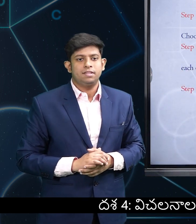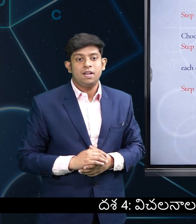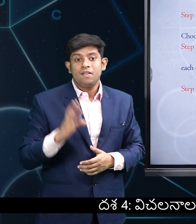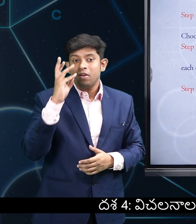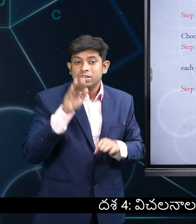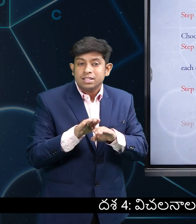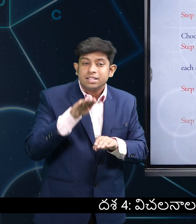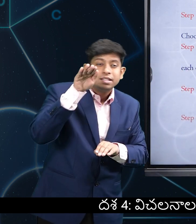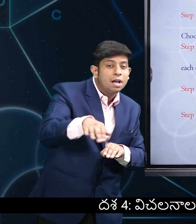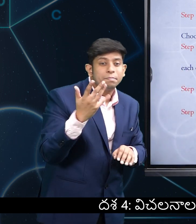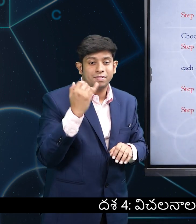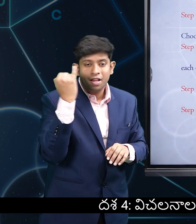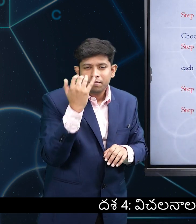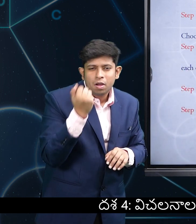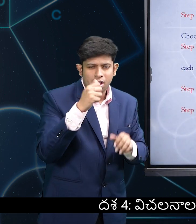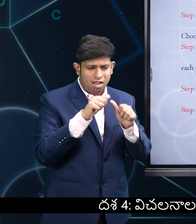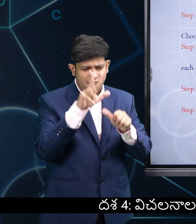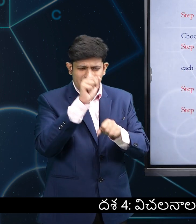దశ 4. విచలనాల సగటును